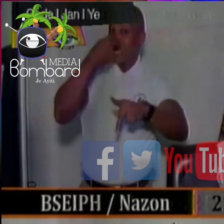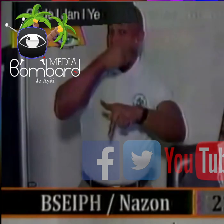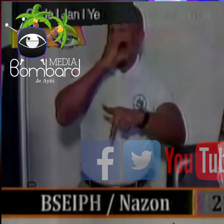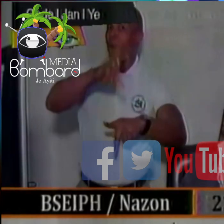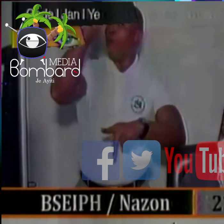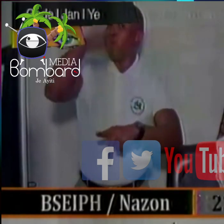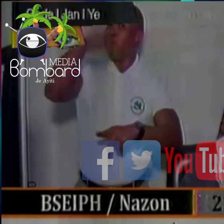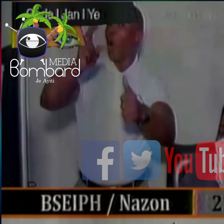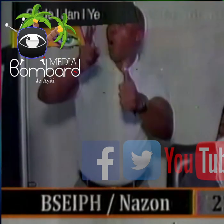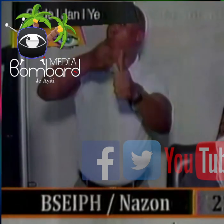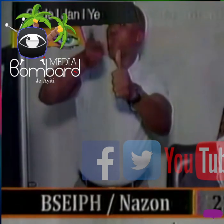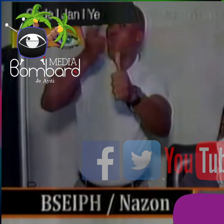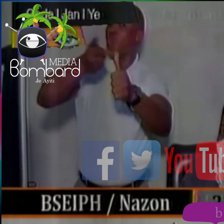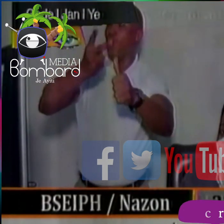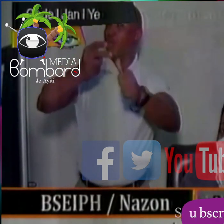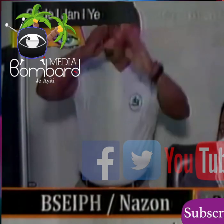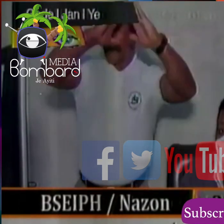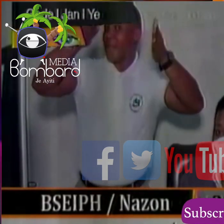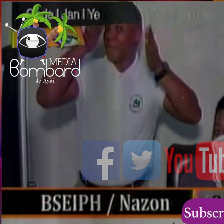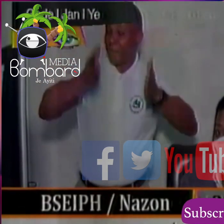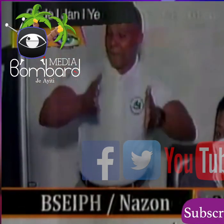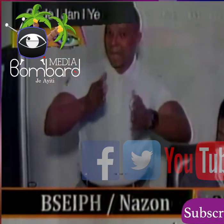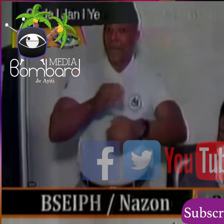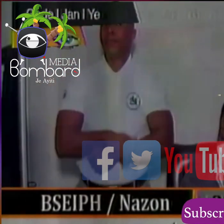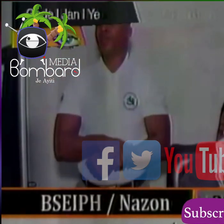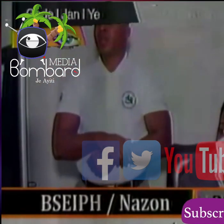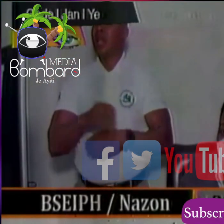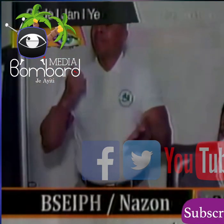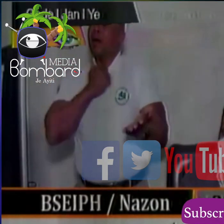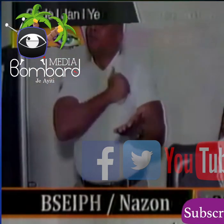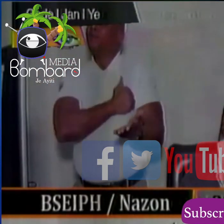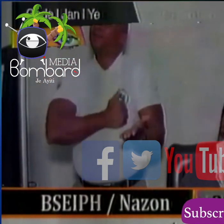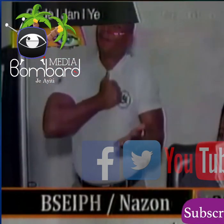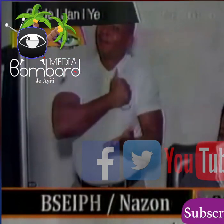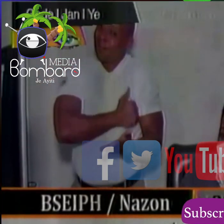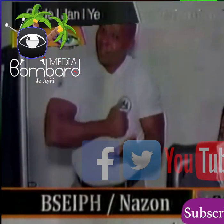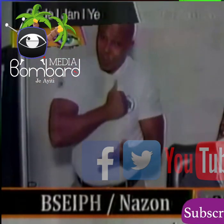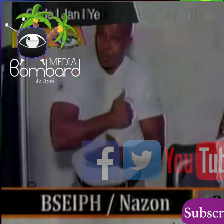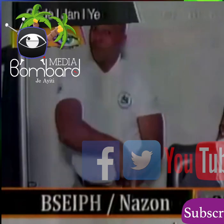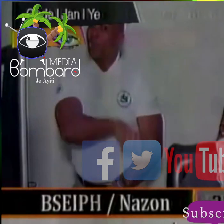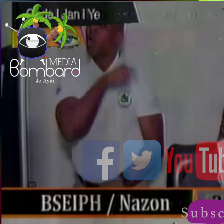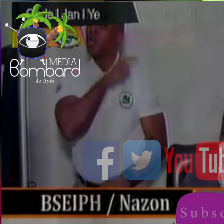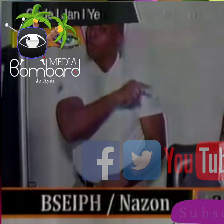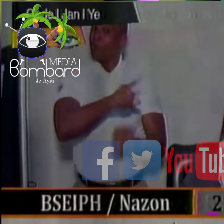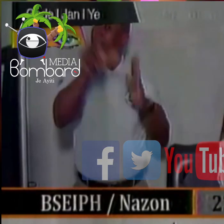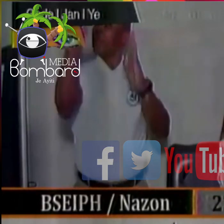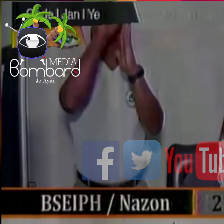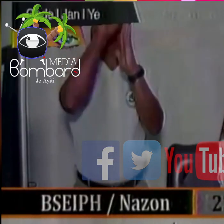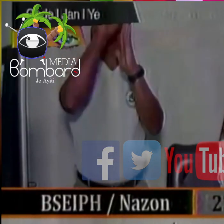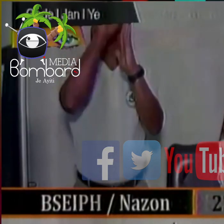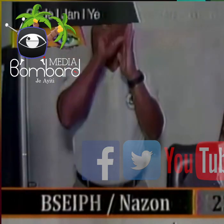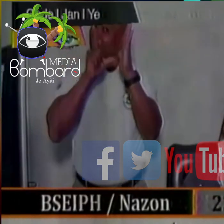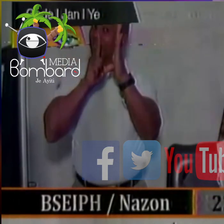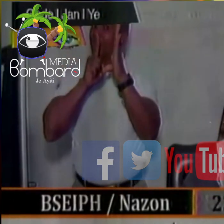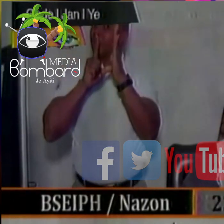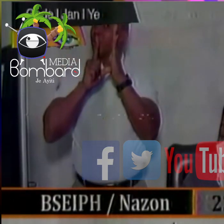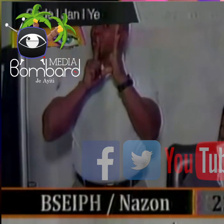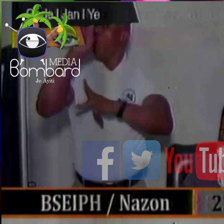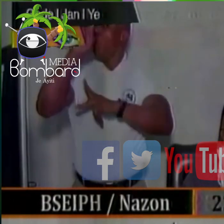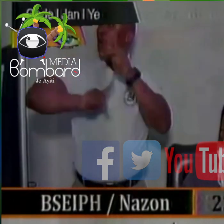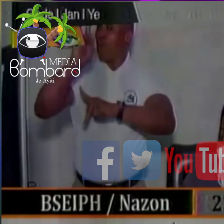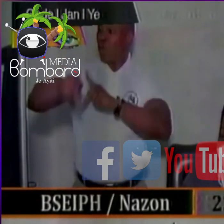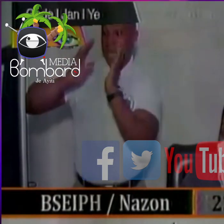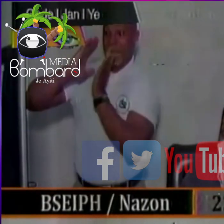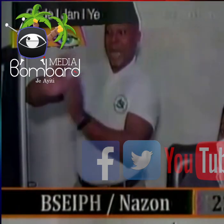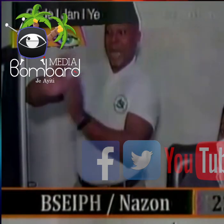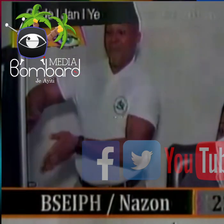c'est bien malheureux, nous même dans niveau pas nous n'a pas toute disposition pour que nous lister tout le monde qui gen kayo qui kite qui